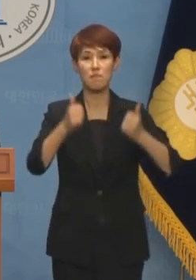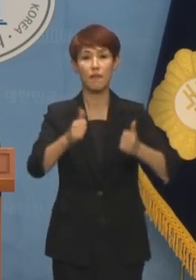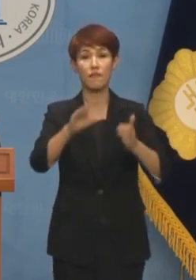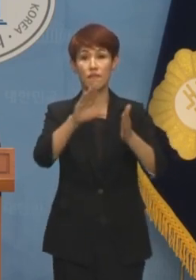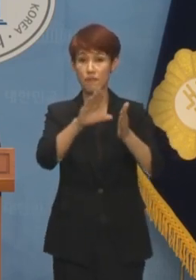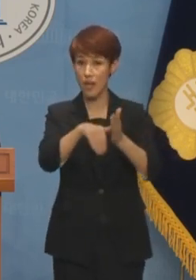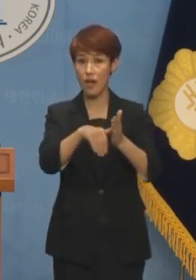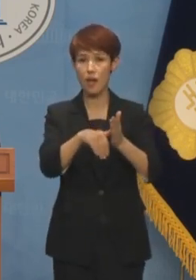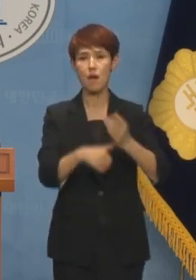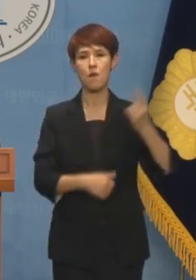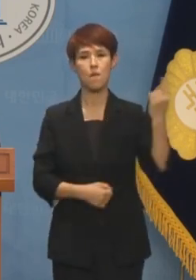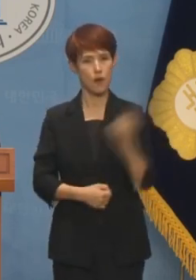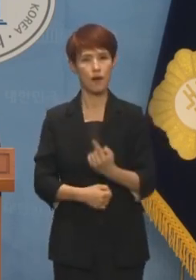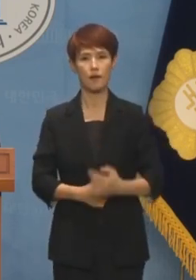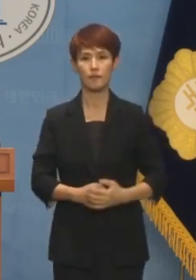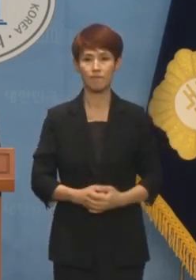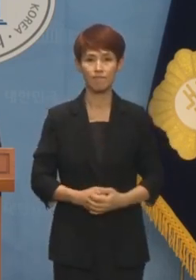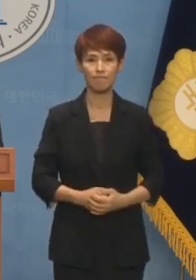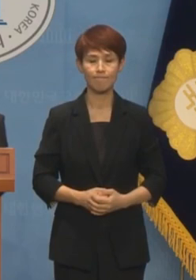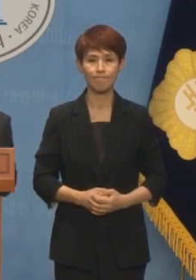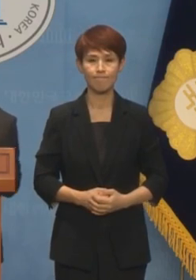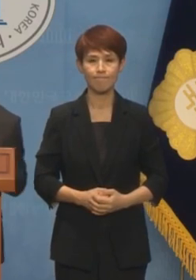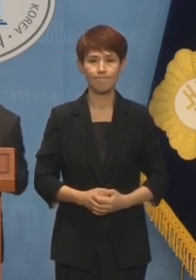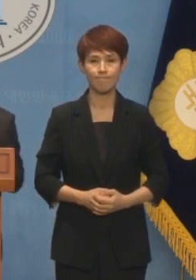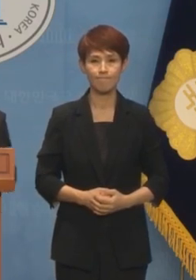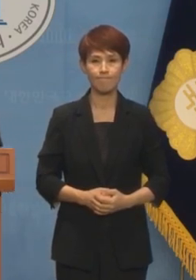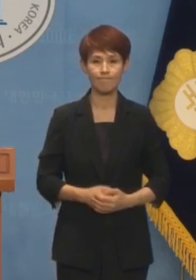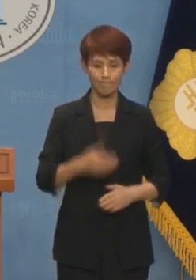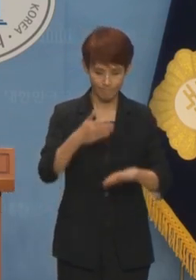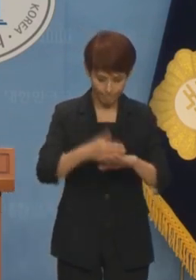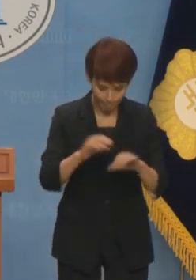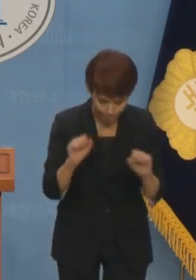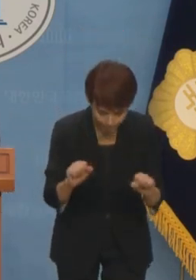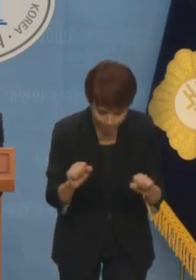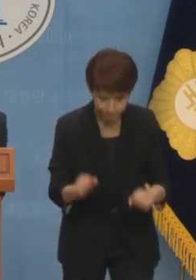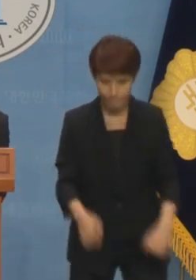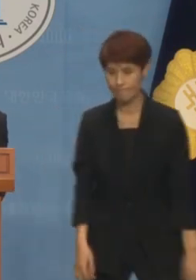심판받을 날이 얼마 남지 않았습니다. 고맙습니다.